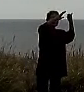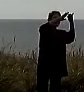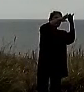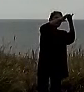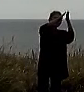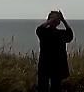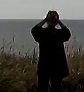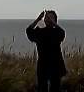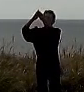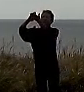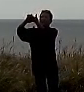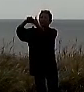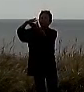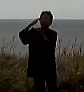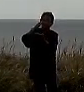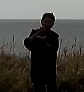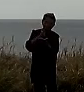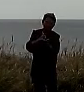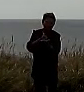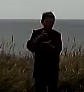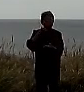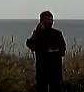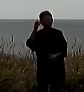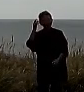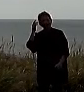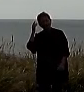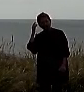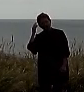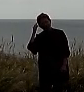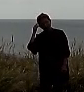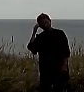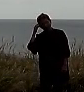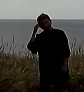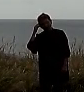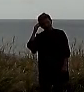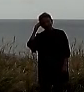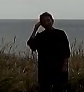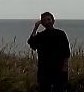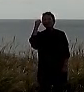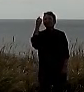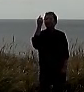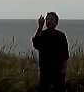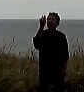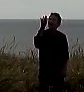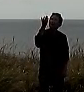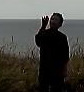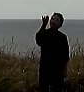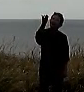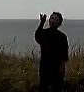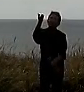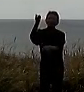街に着くやら、あなたの噂